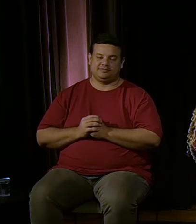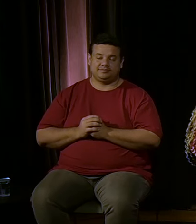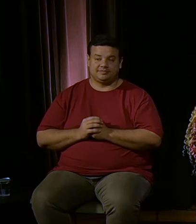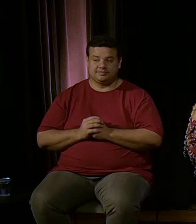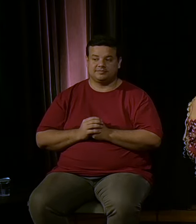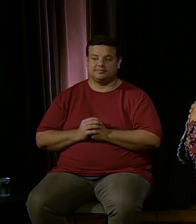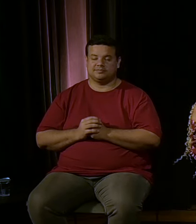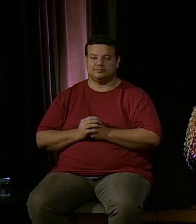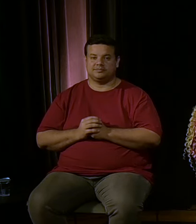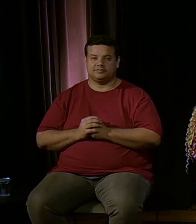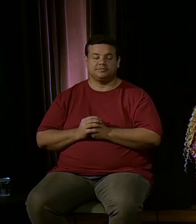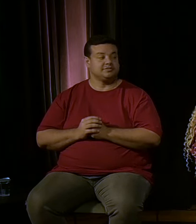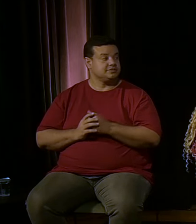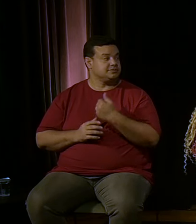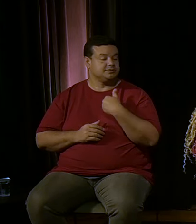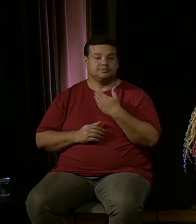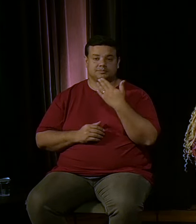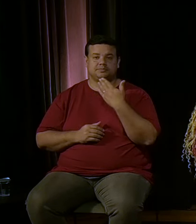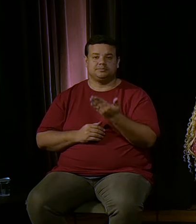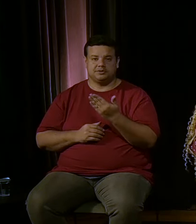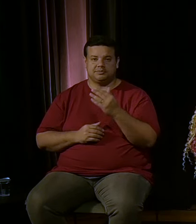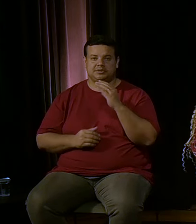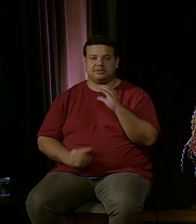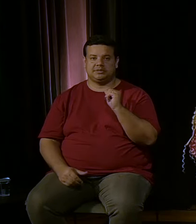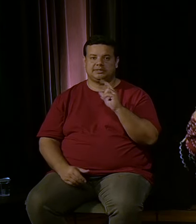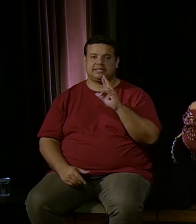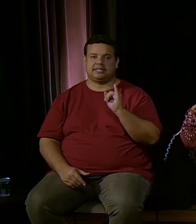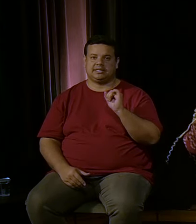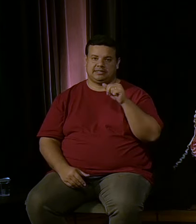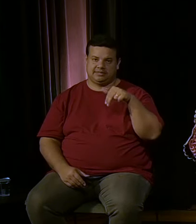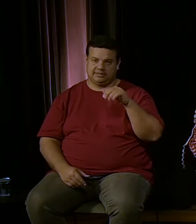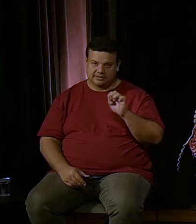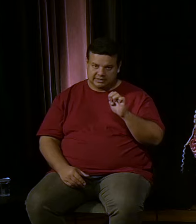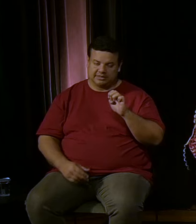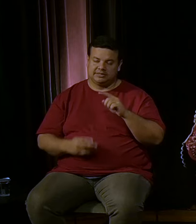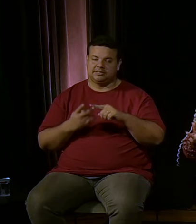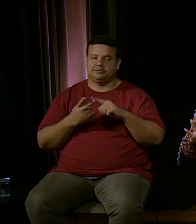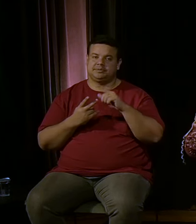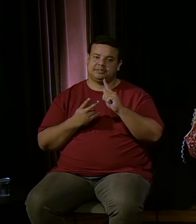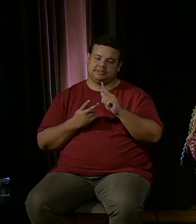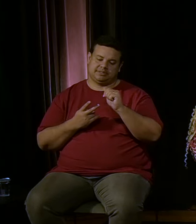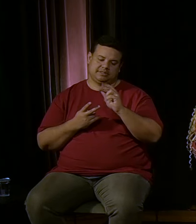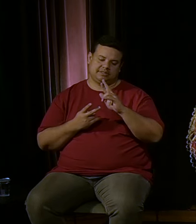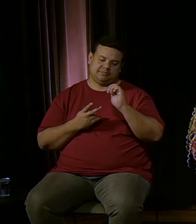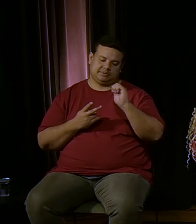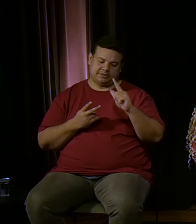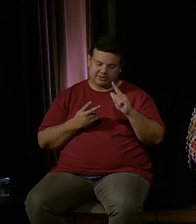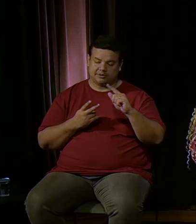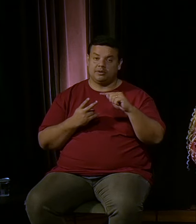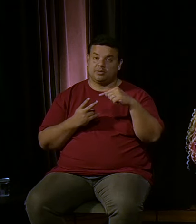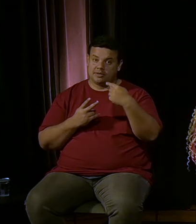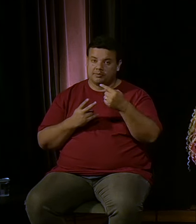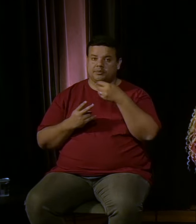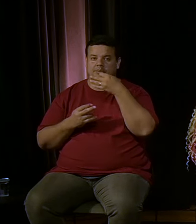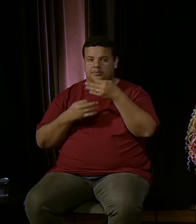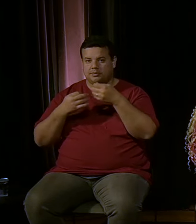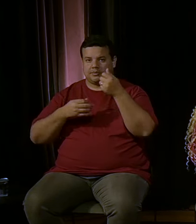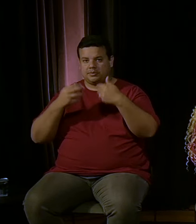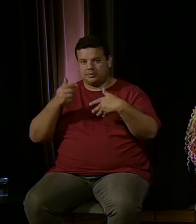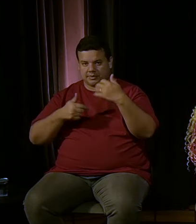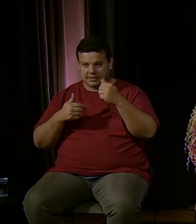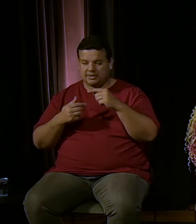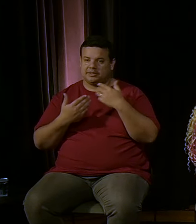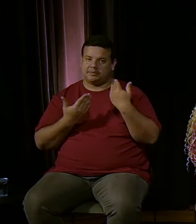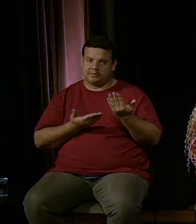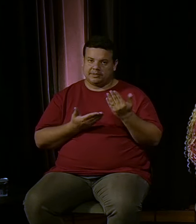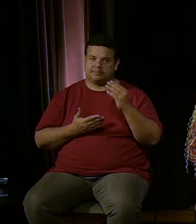Eu vou pedir para que Karine e Gabriel se apresentem, depois vou fazer um breve comentário e a gente passa para Karine, que é a nossa convidada mais